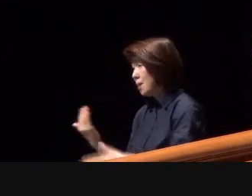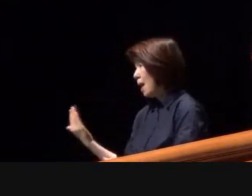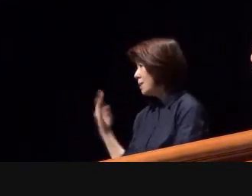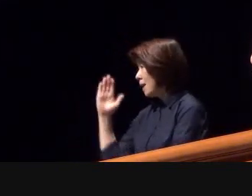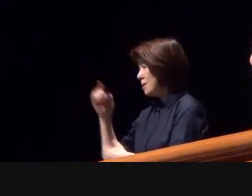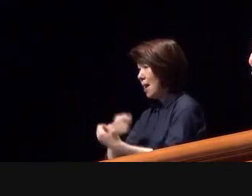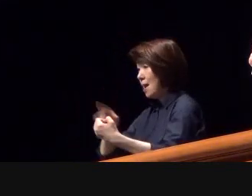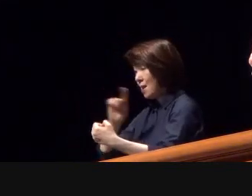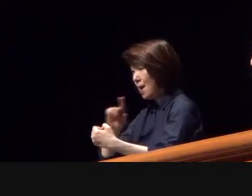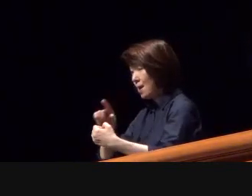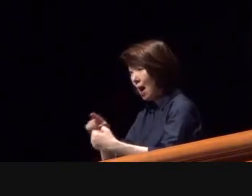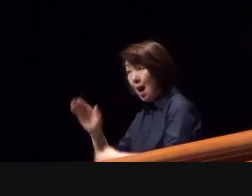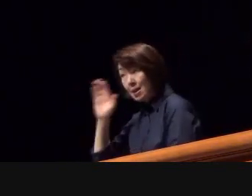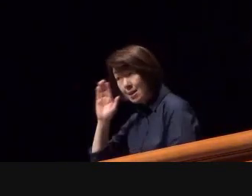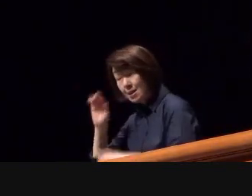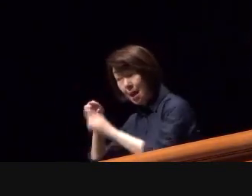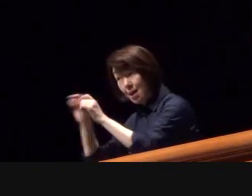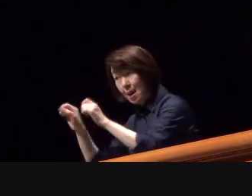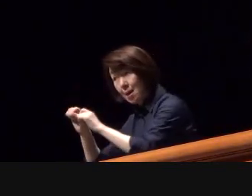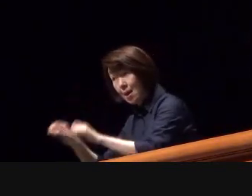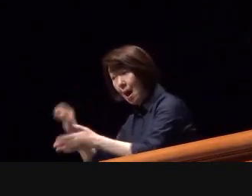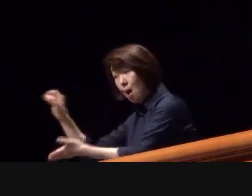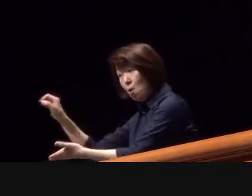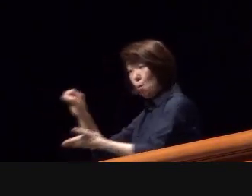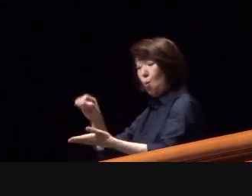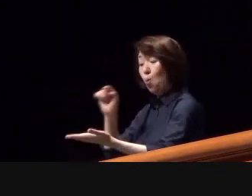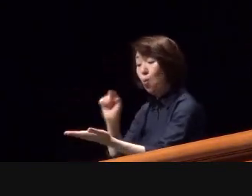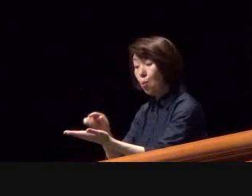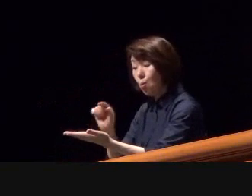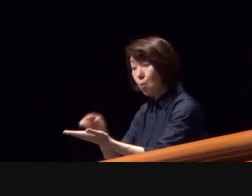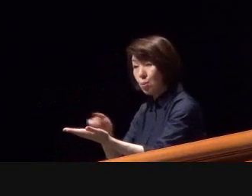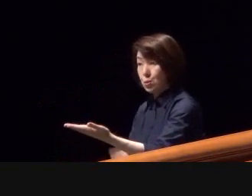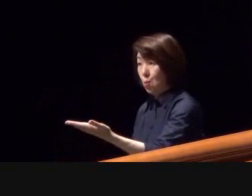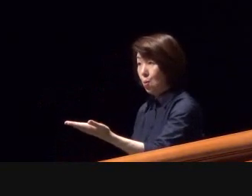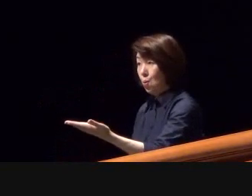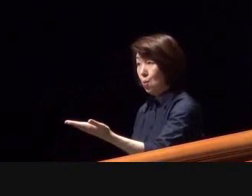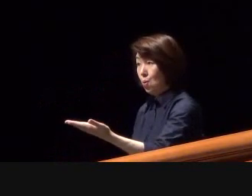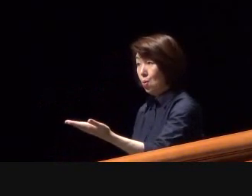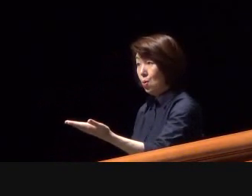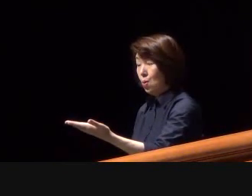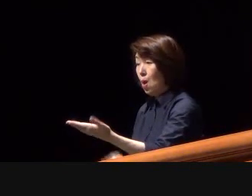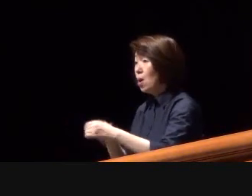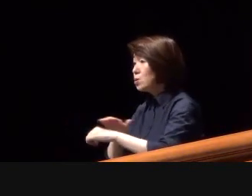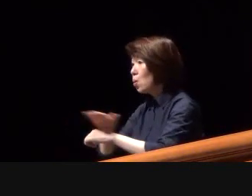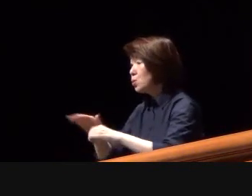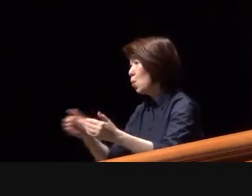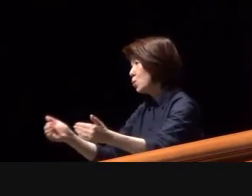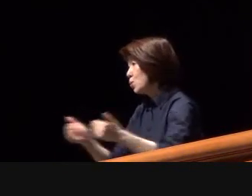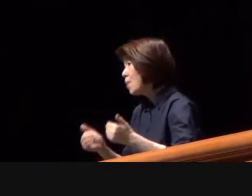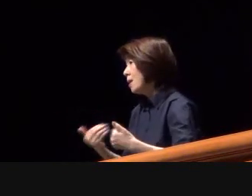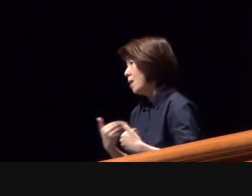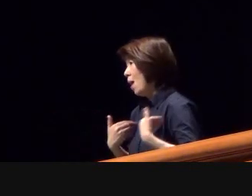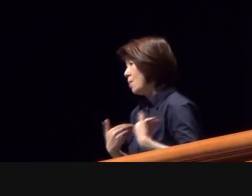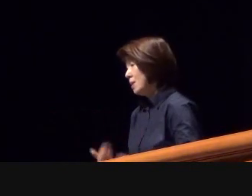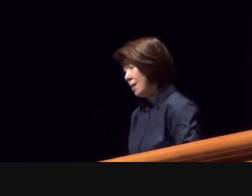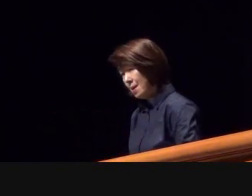行ったヒアリング、その結果をこそ現政権は尊重すべきではありませんか。